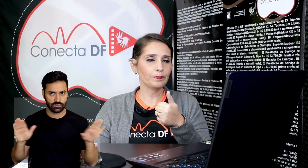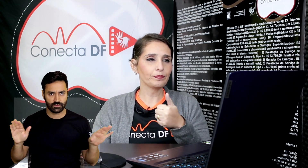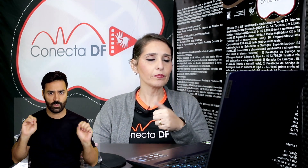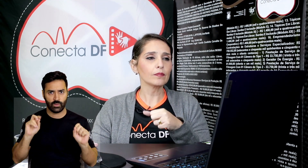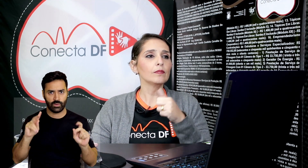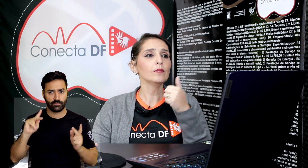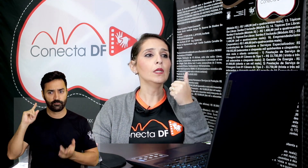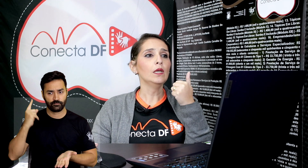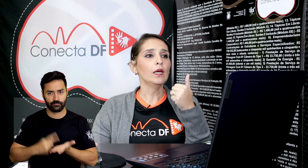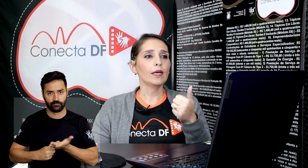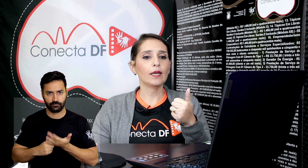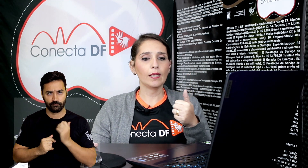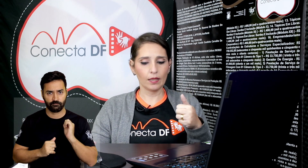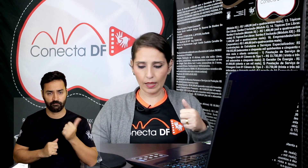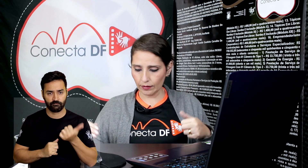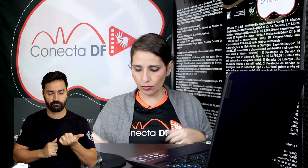Combinado?